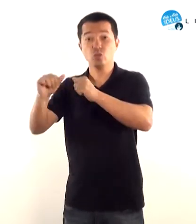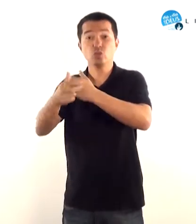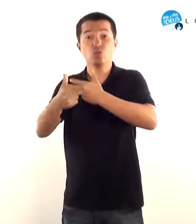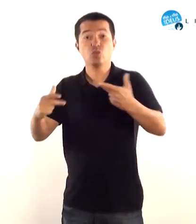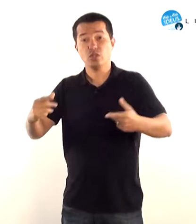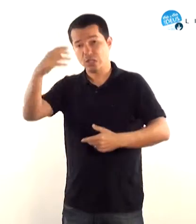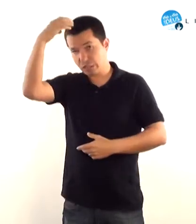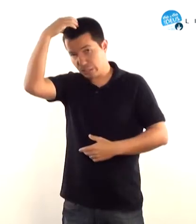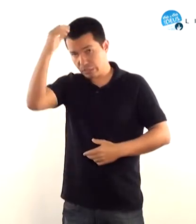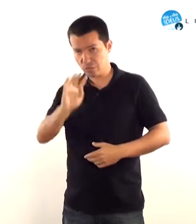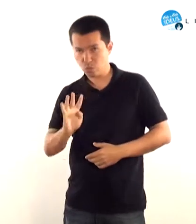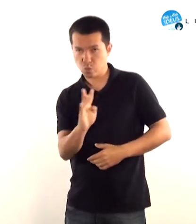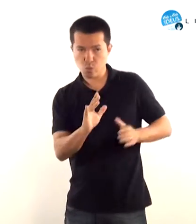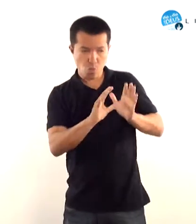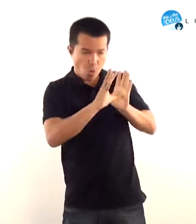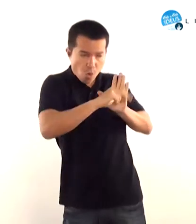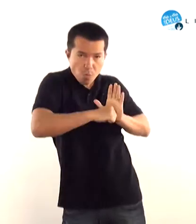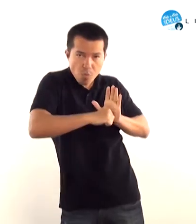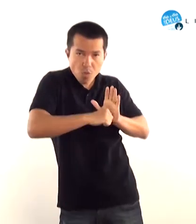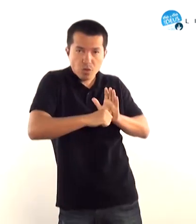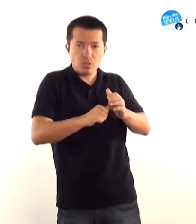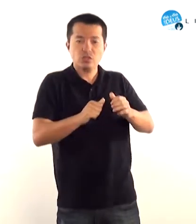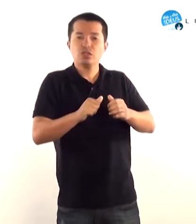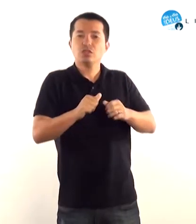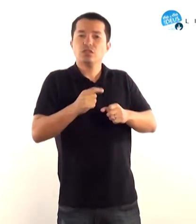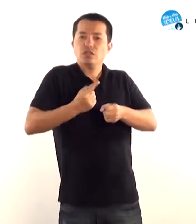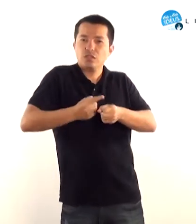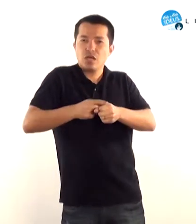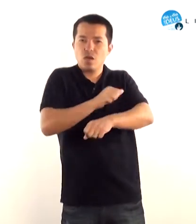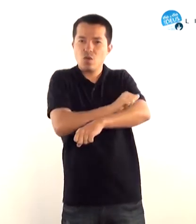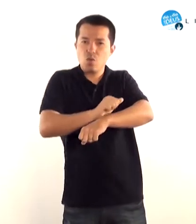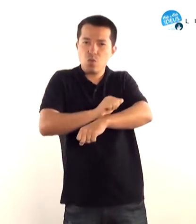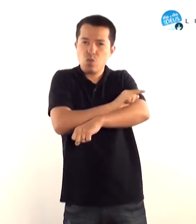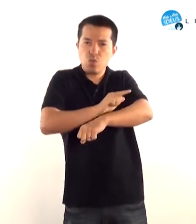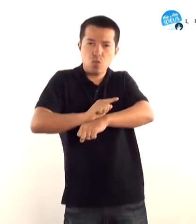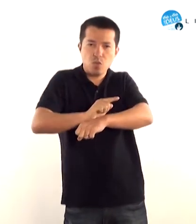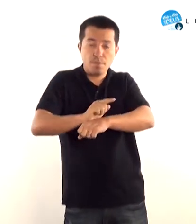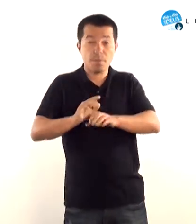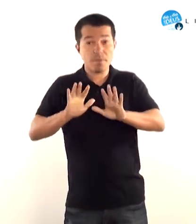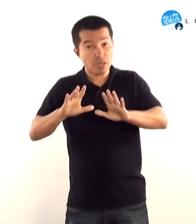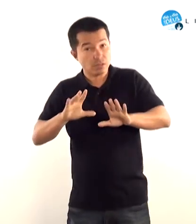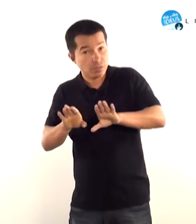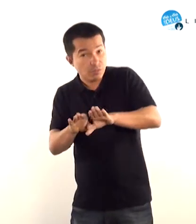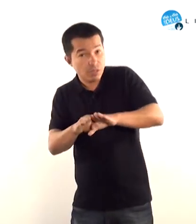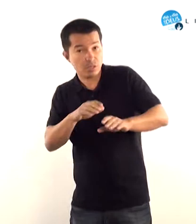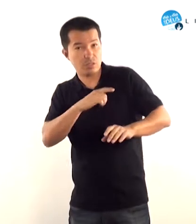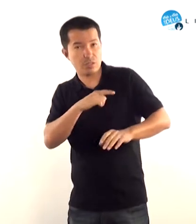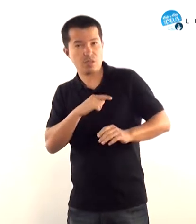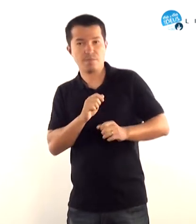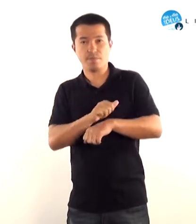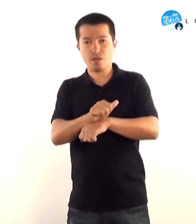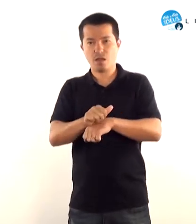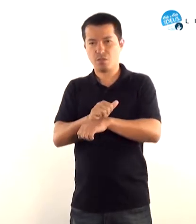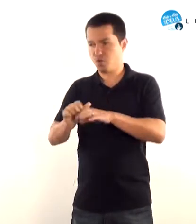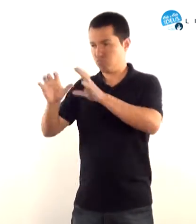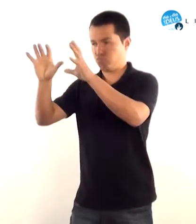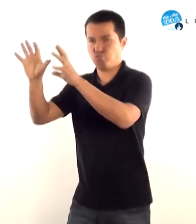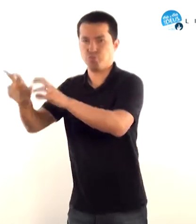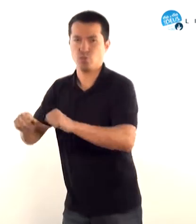que os inimigos haviam levado. Abraão trouxe também o seu sobrinho Ló, e tudo o que era dele, e também as suas mulheres,